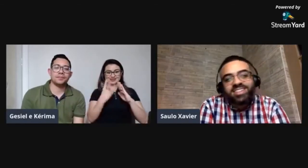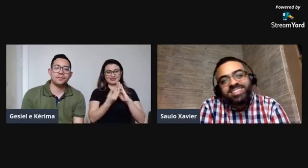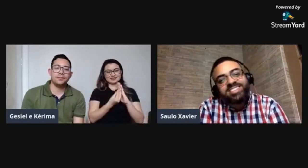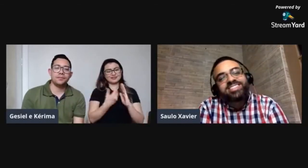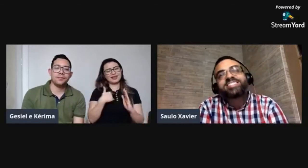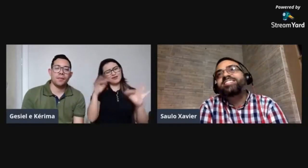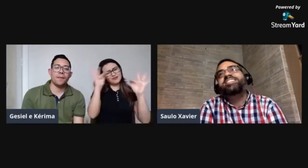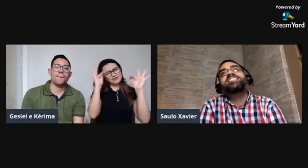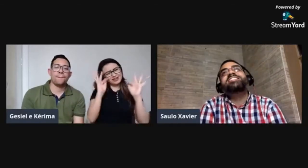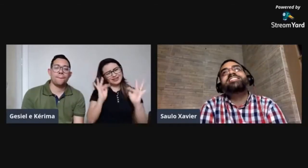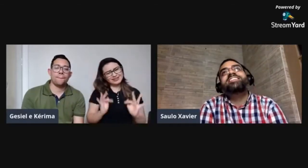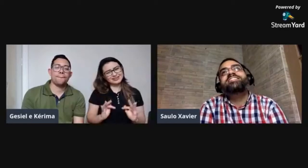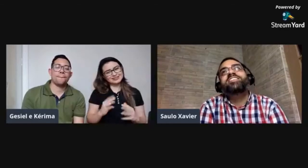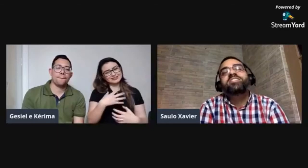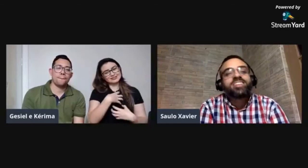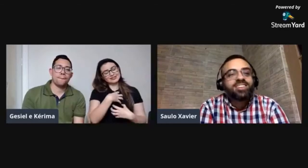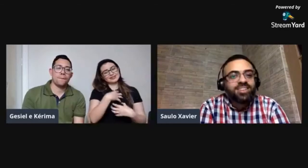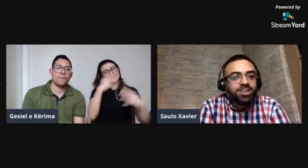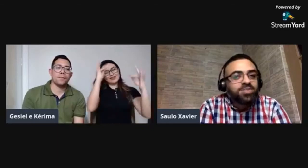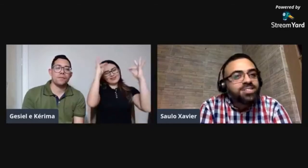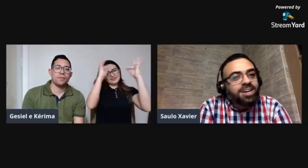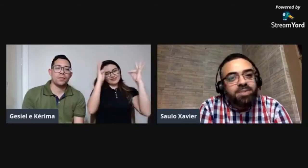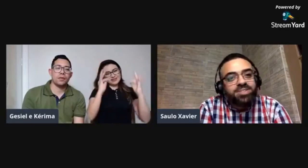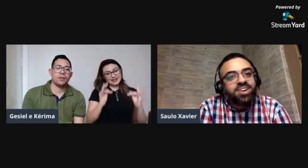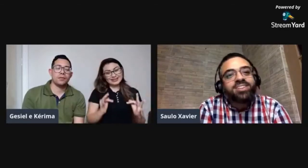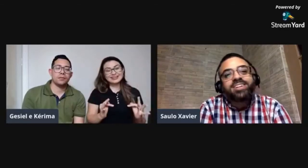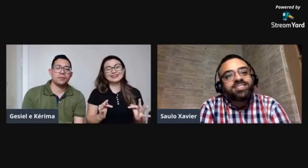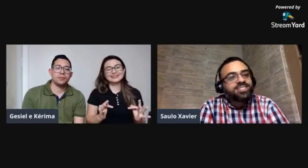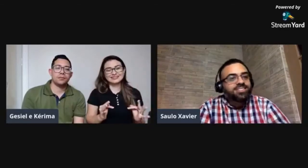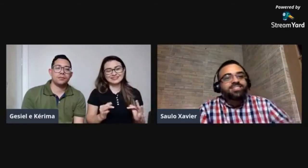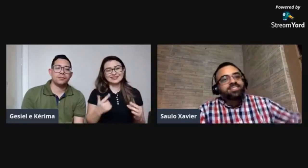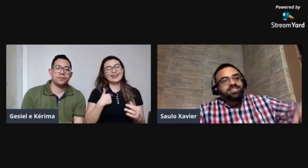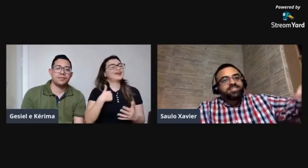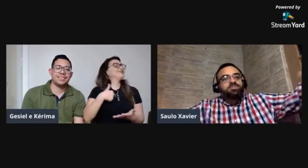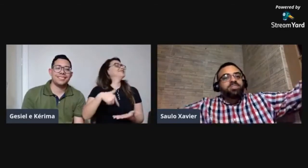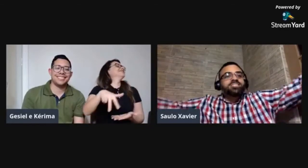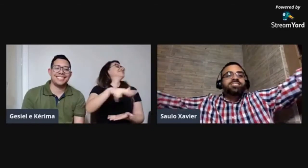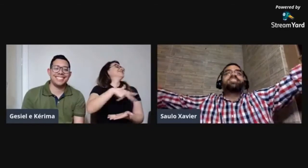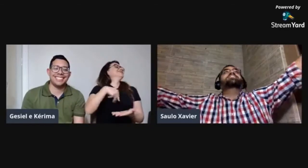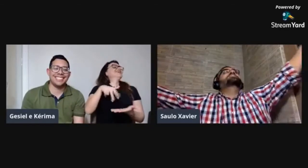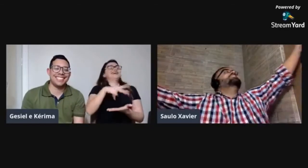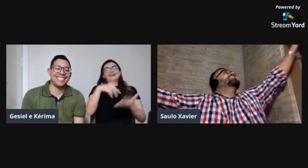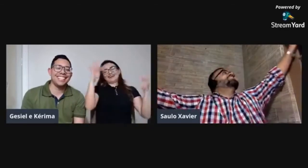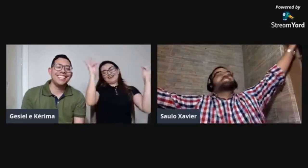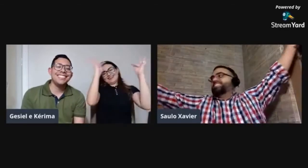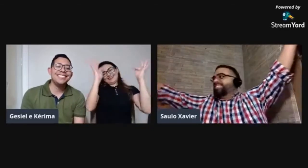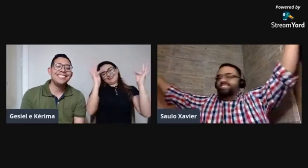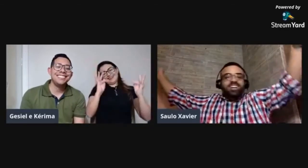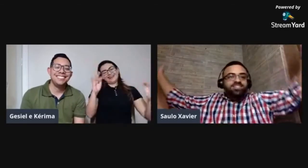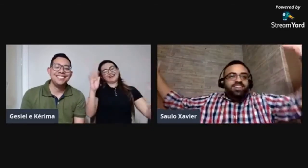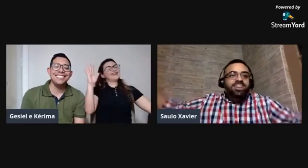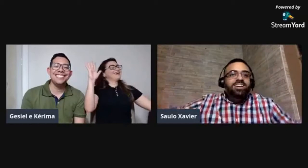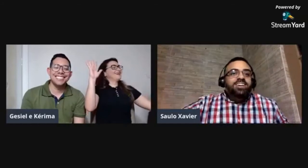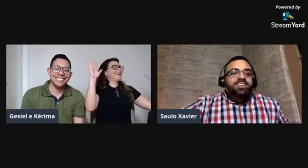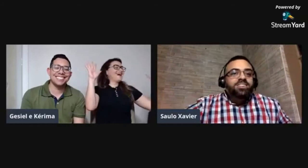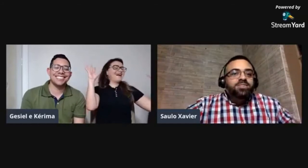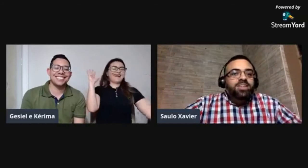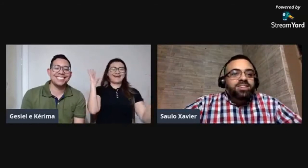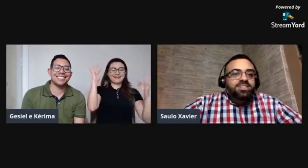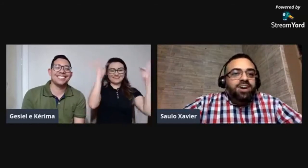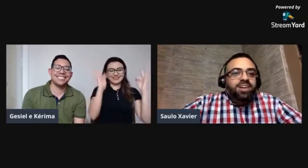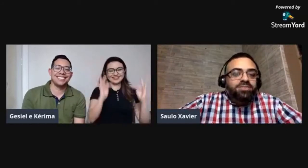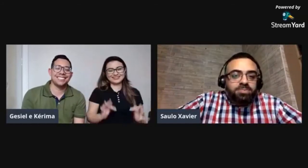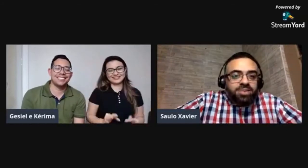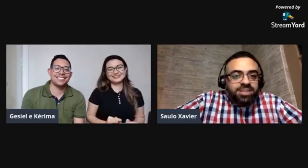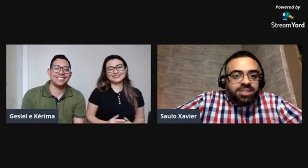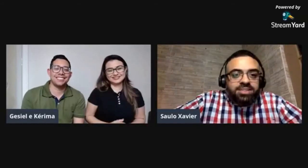muito feliz. Eu estou assim, como que nem noviça rebelde rodando assim no monte. Assim, todo cheio de alegria, sabe? Todo